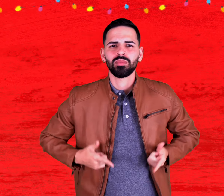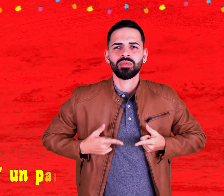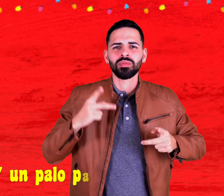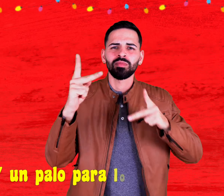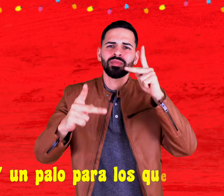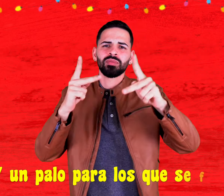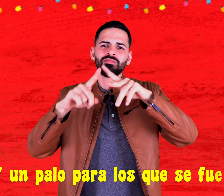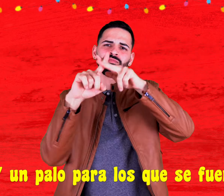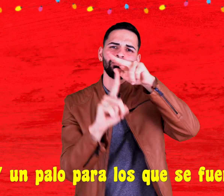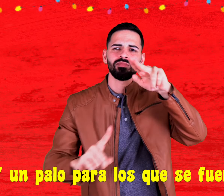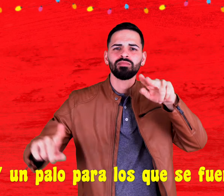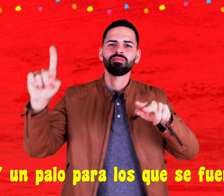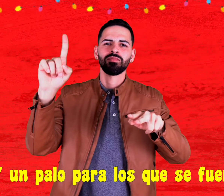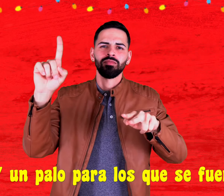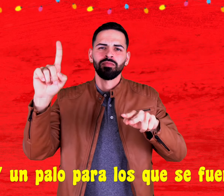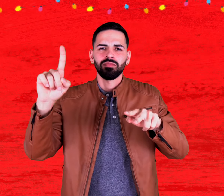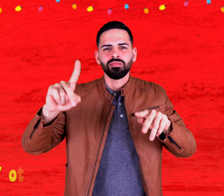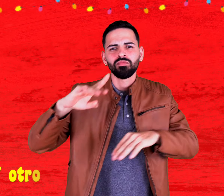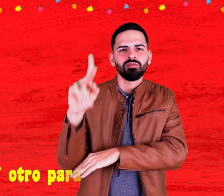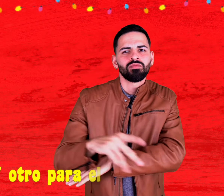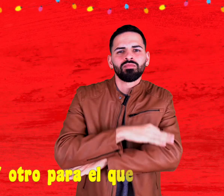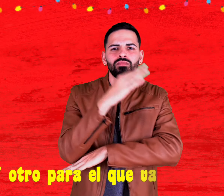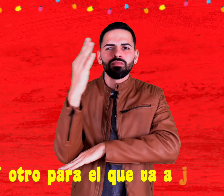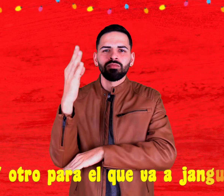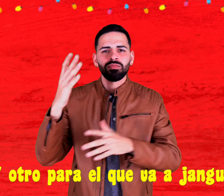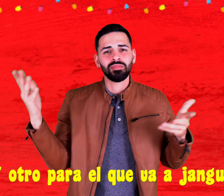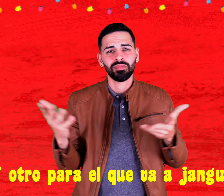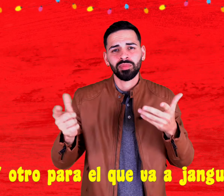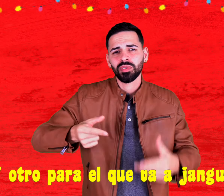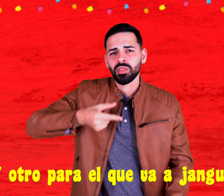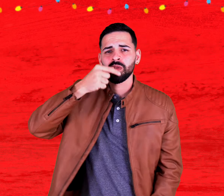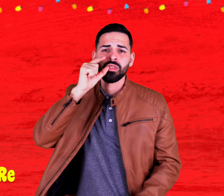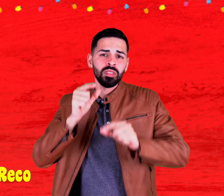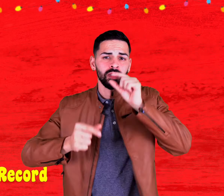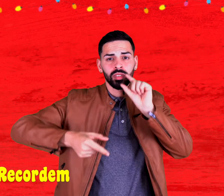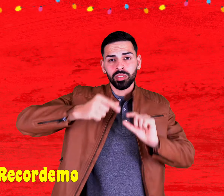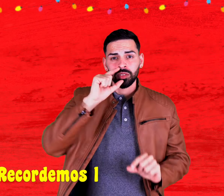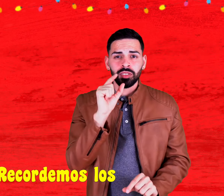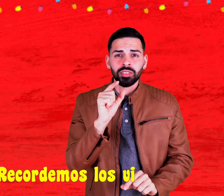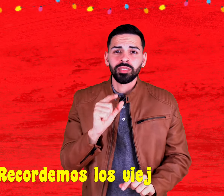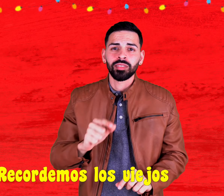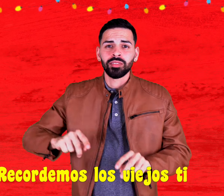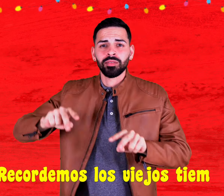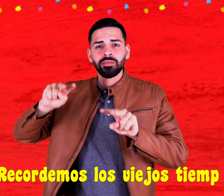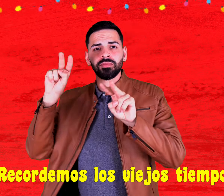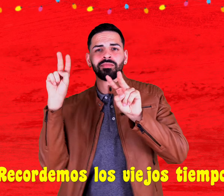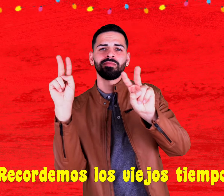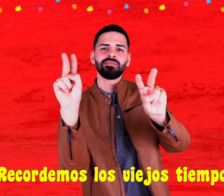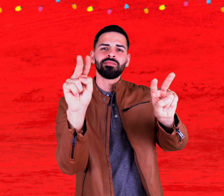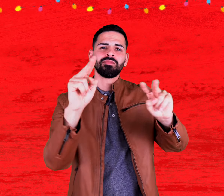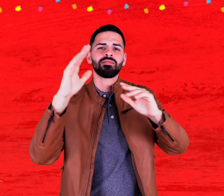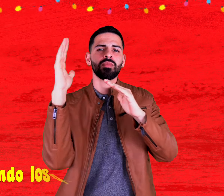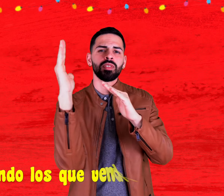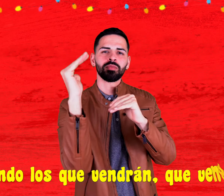un palo pa' los que se fueron, y otro pa' que va a janguear, contemos los viejos tiempos, velando